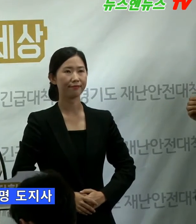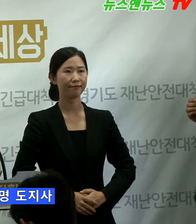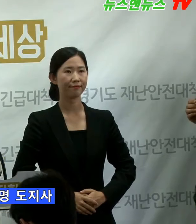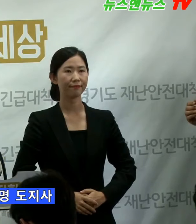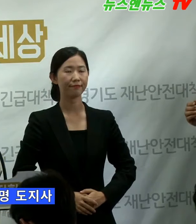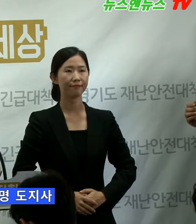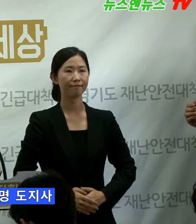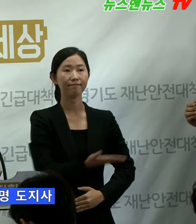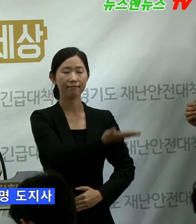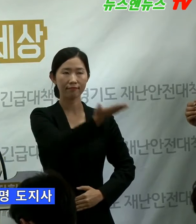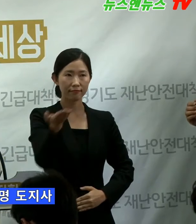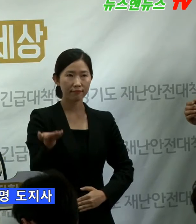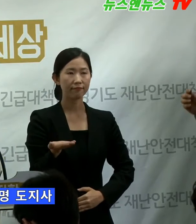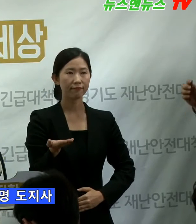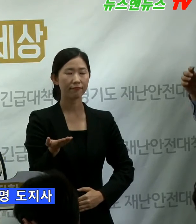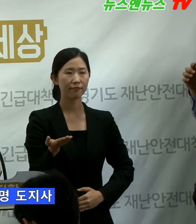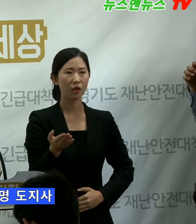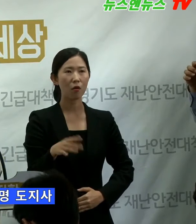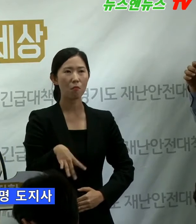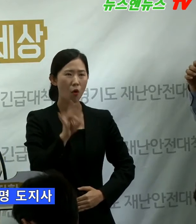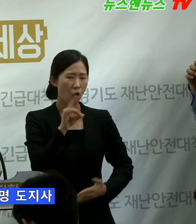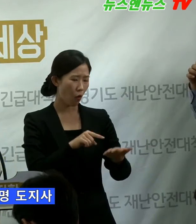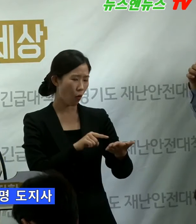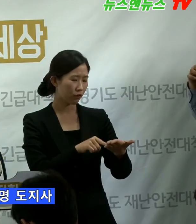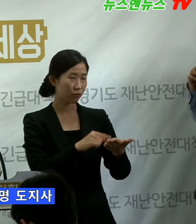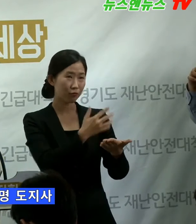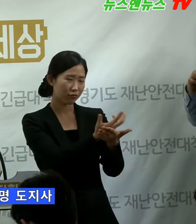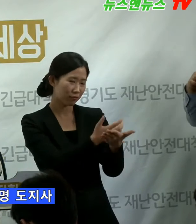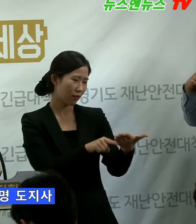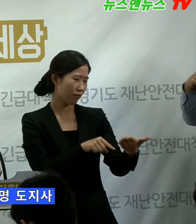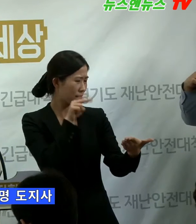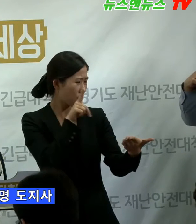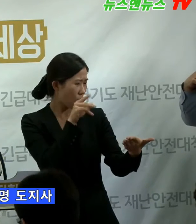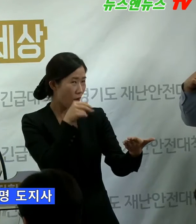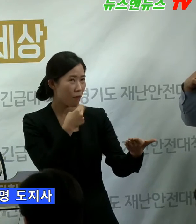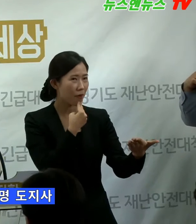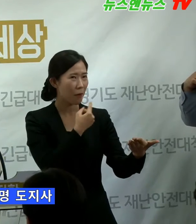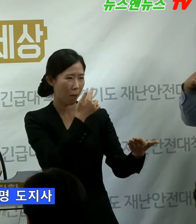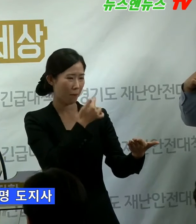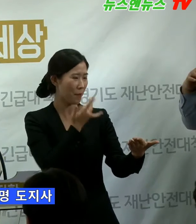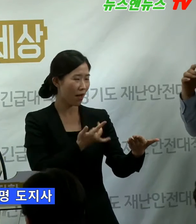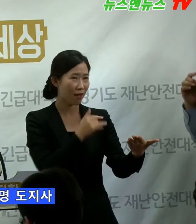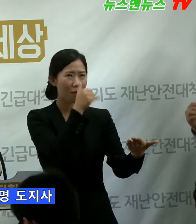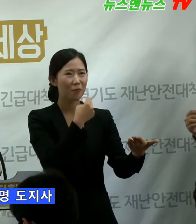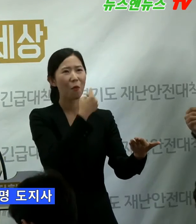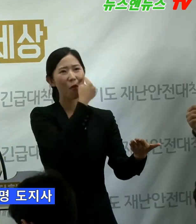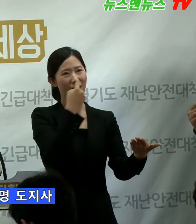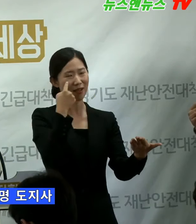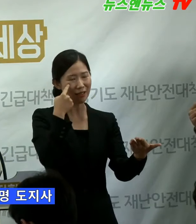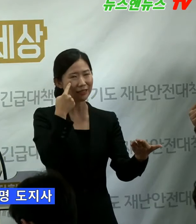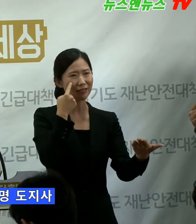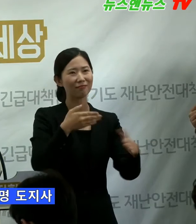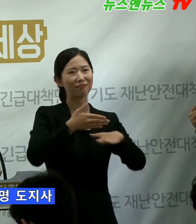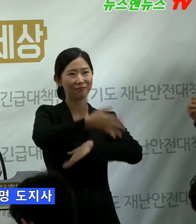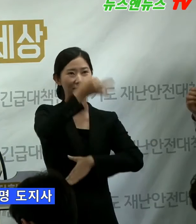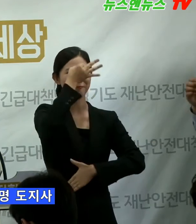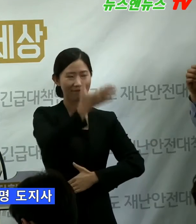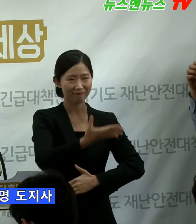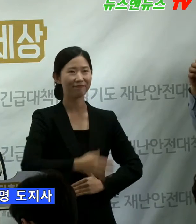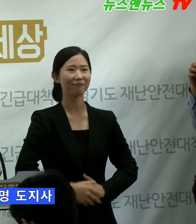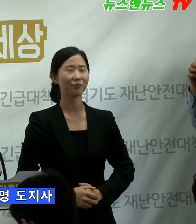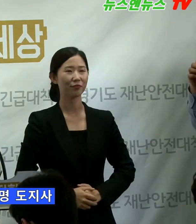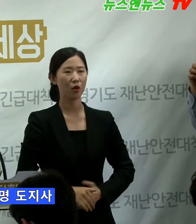여러분 먼저 오탈자를 좀 보느라고 시간이 늦어졌습니다. 기다리겠고 죄송합니다. 네,